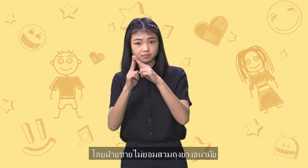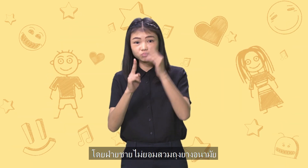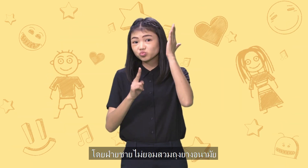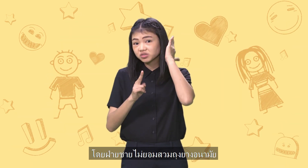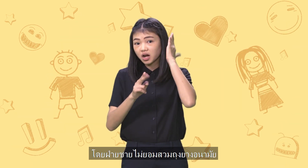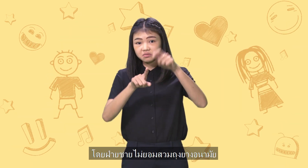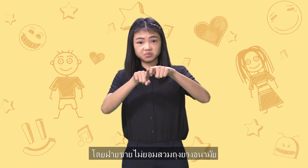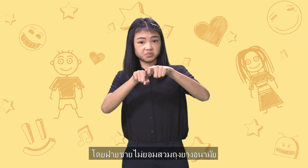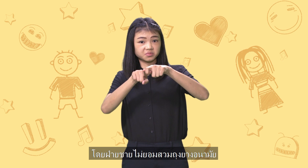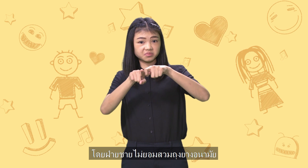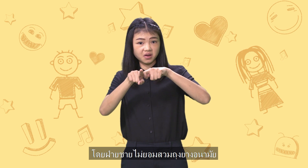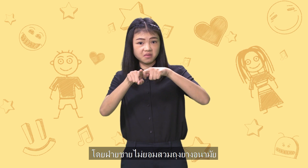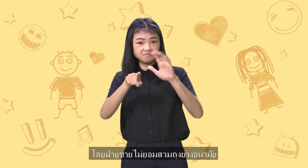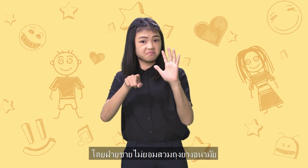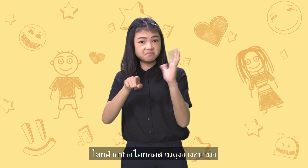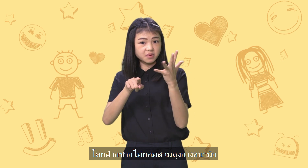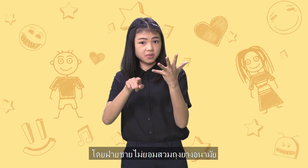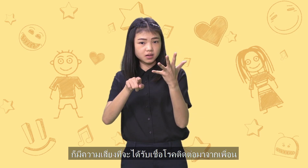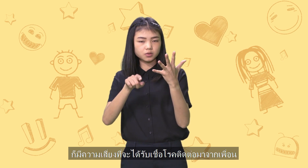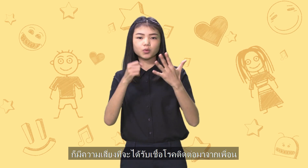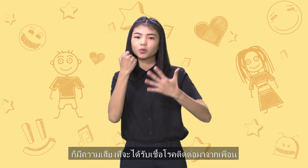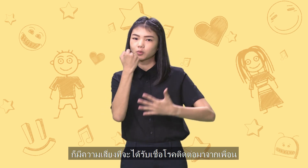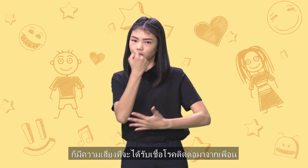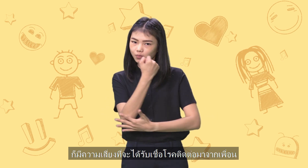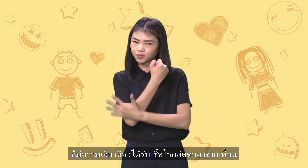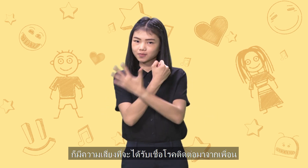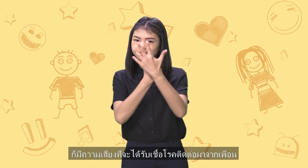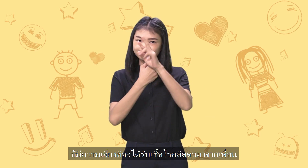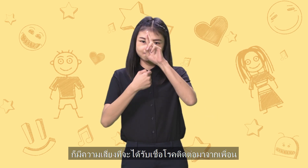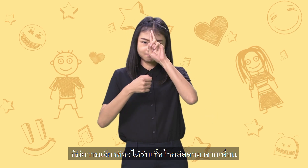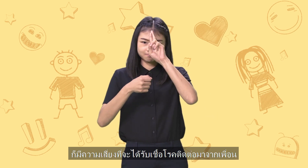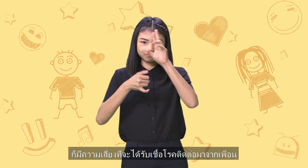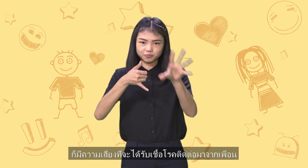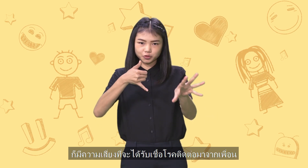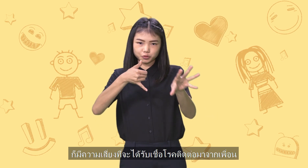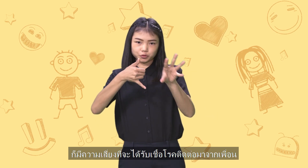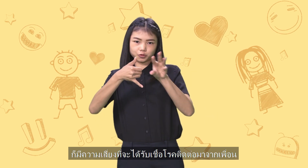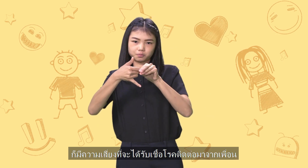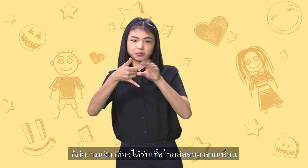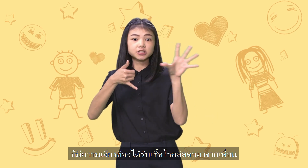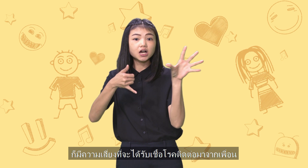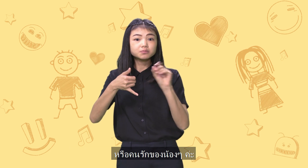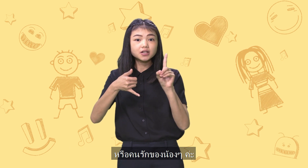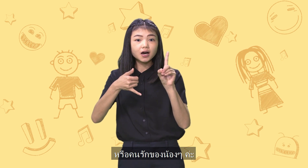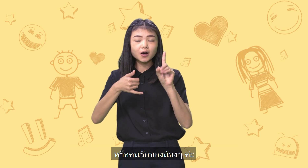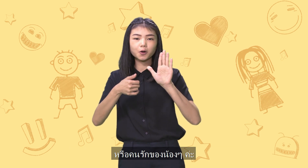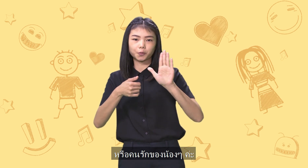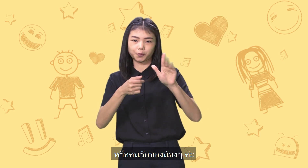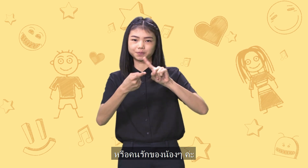ม่ยอมสวมถุงยางอนามัยก็มีความเสี่ยงที่จะได้รับเชื้อโรคติดต่อมาจากเพื่อนหรือคนรักของน้